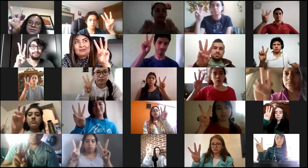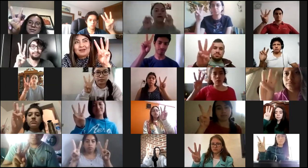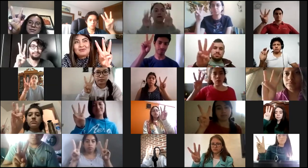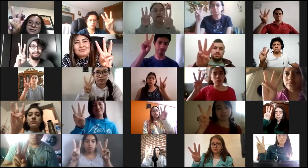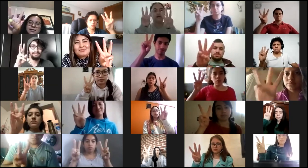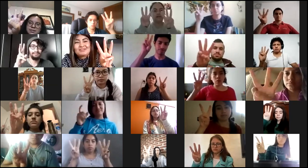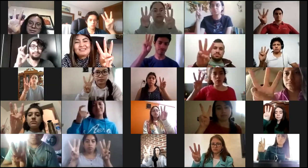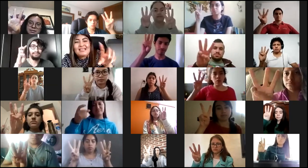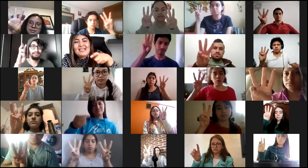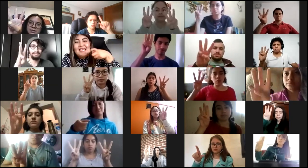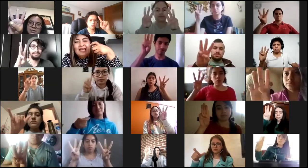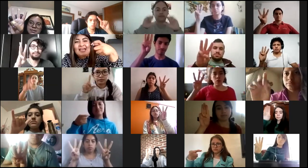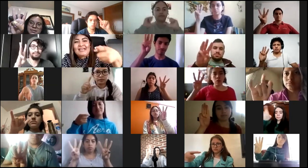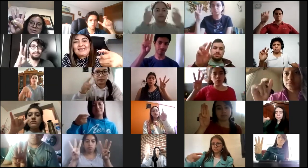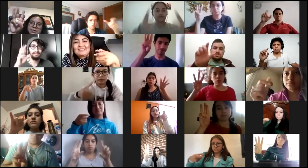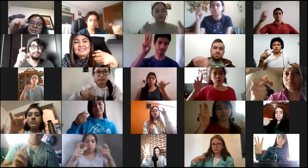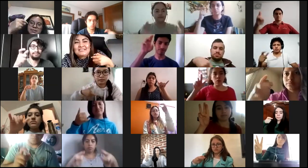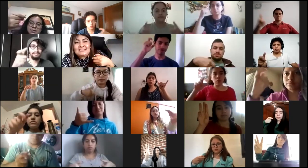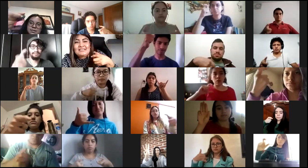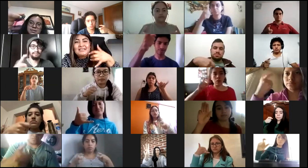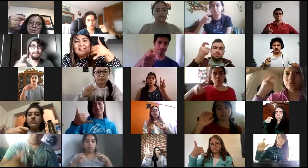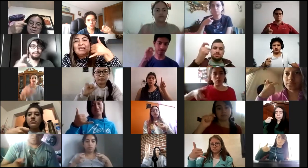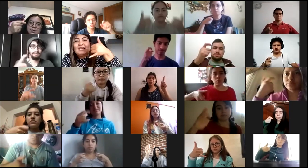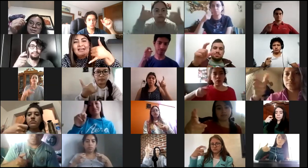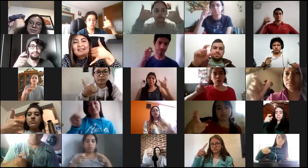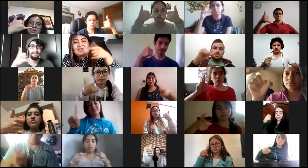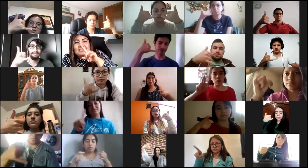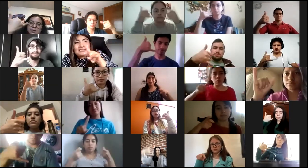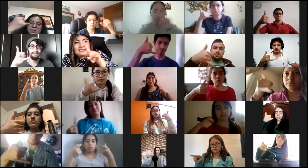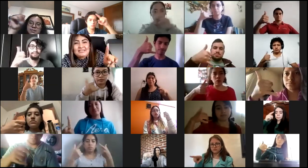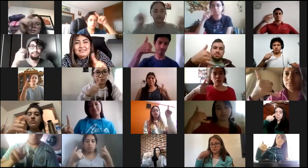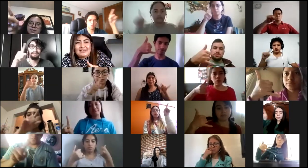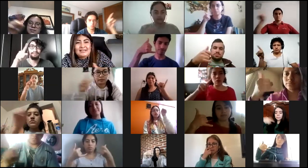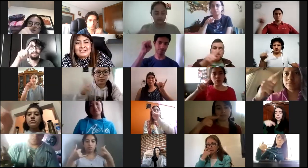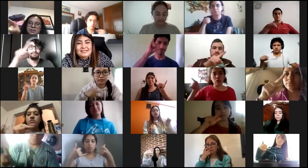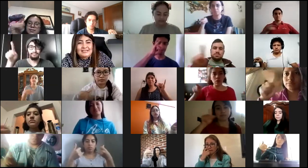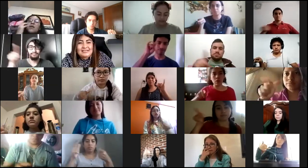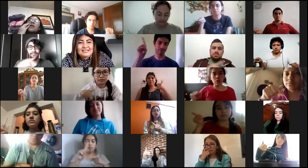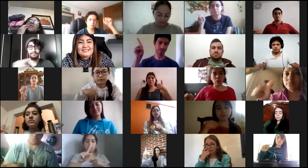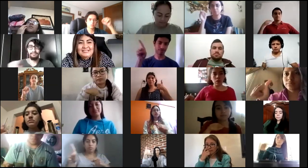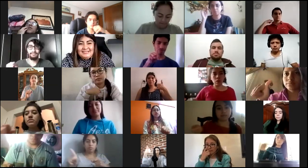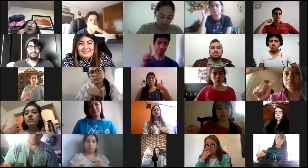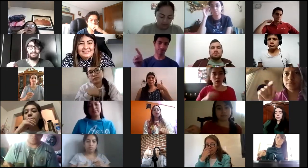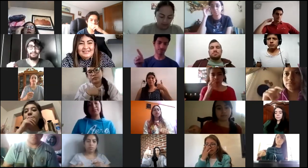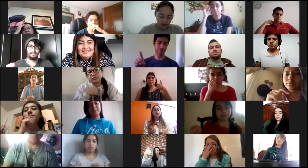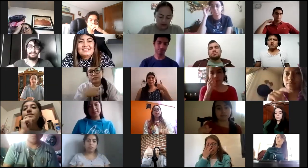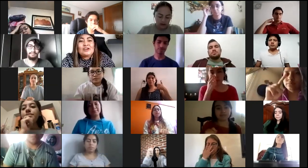W, X, Y, Z. ¿Sí? Con el